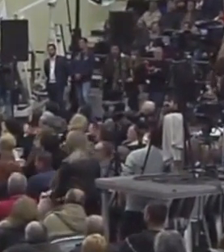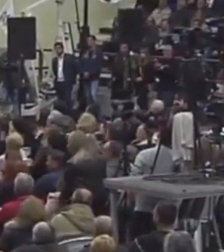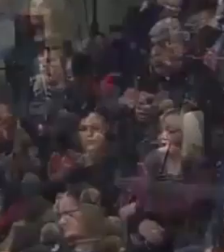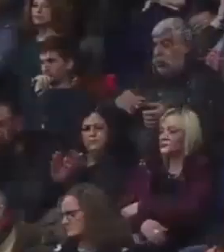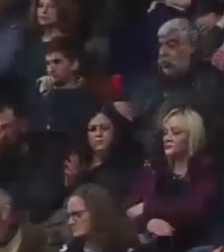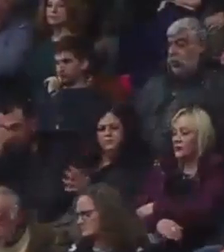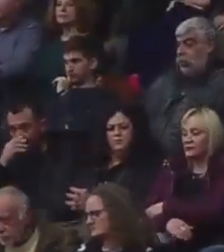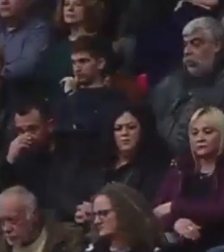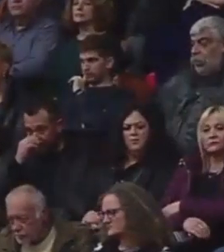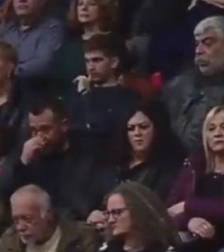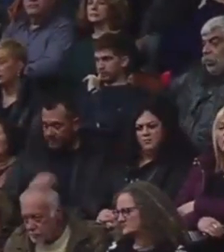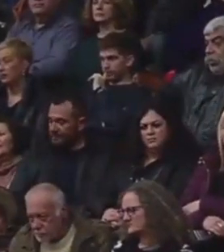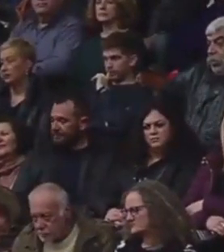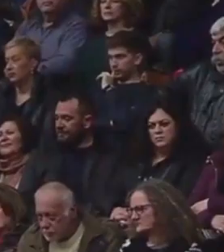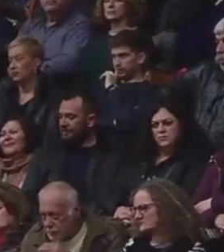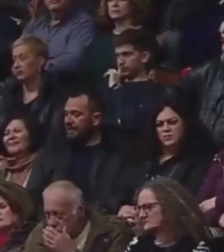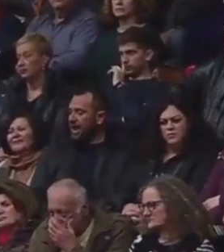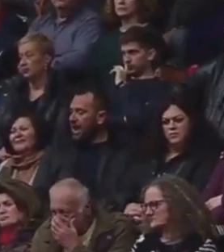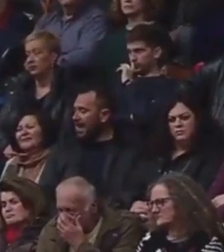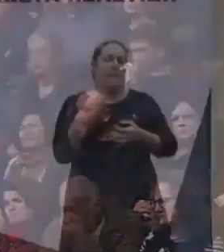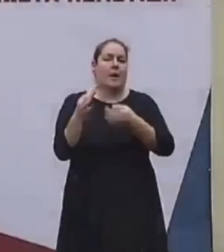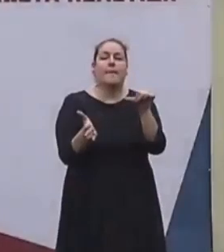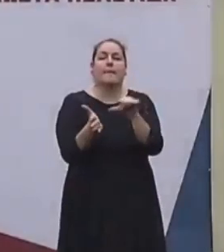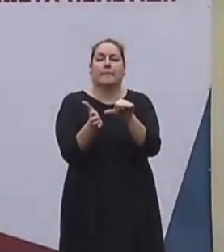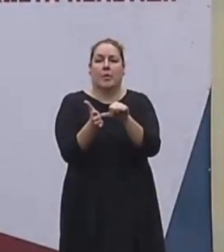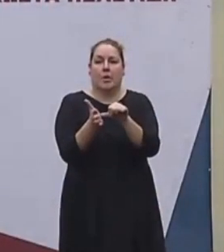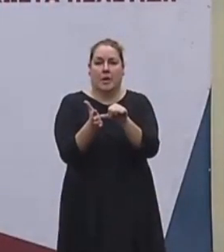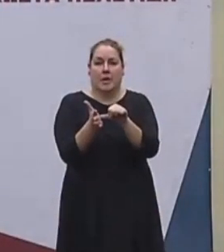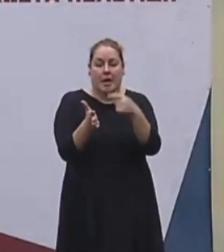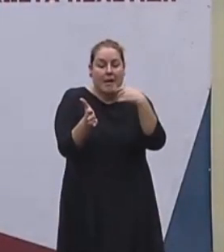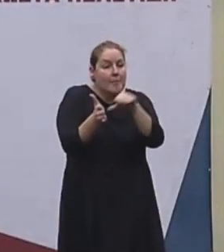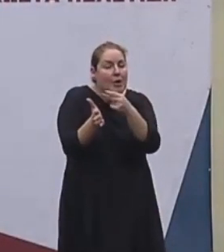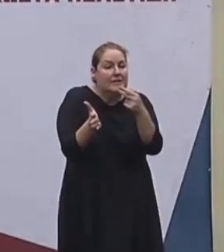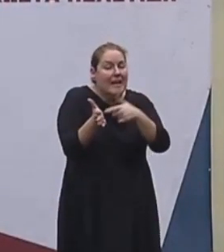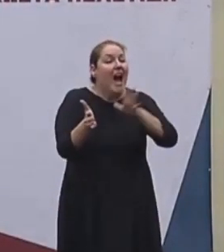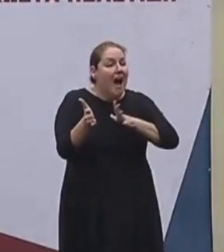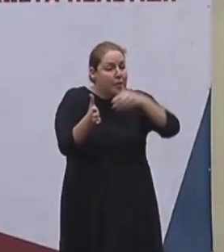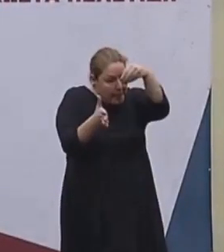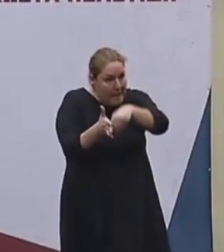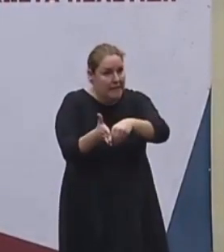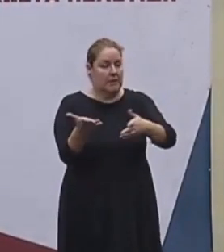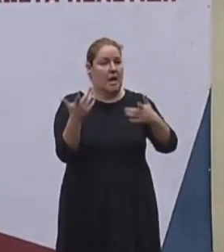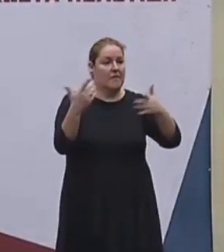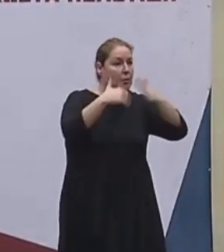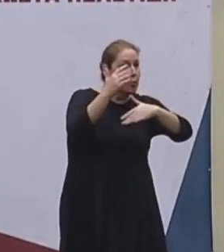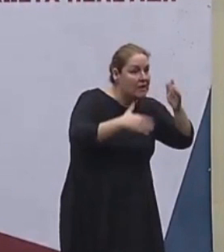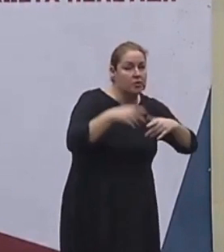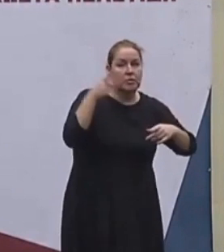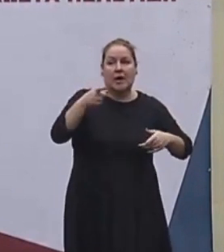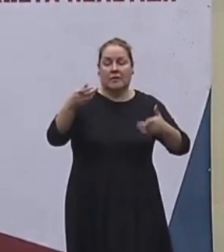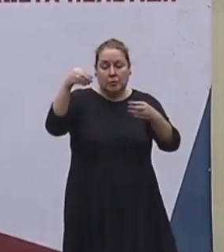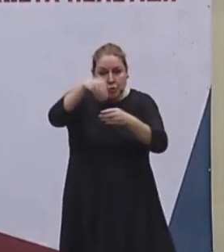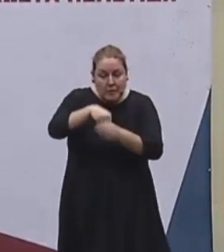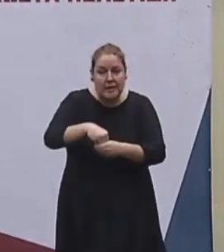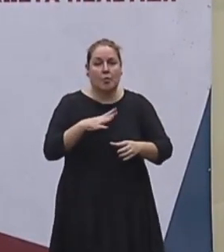Εμείς, όταν μιλάμε για πόλη, μιλάμε για τους ανθρώπους της, αυτούς που τη χτίζουν. Βλέπουμε